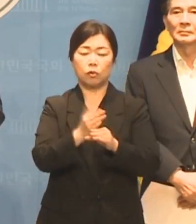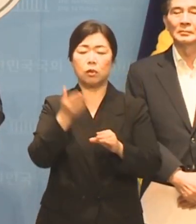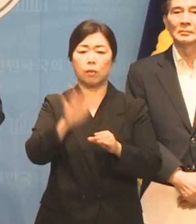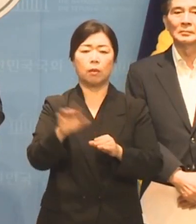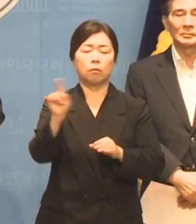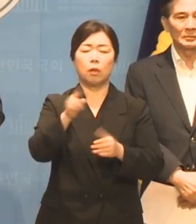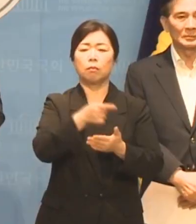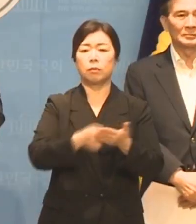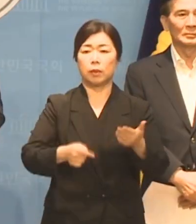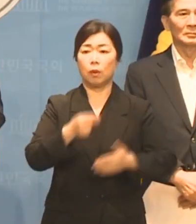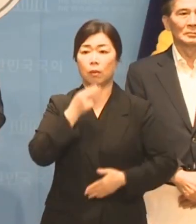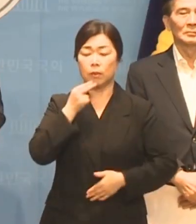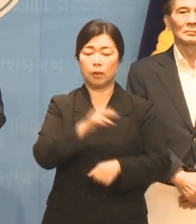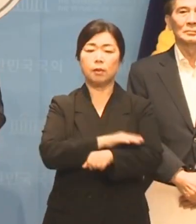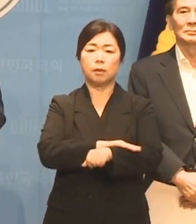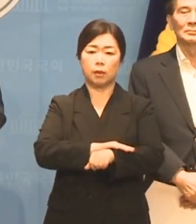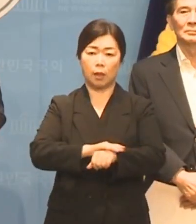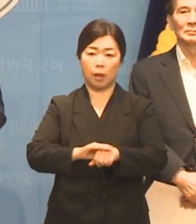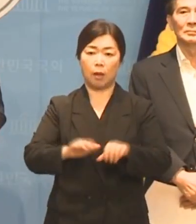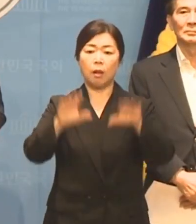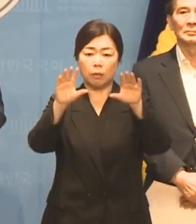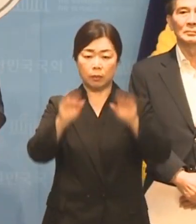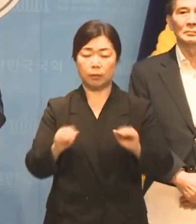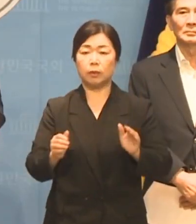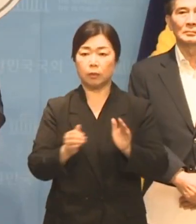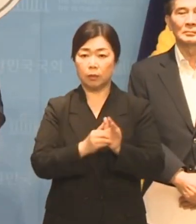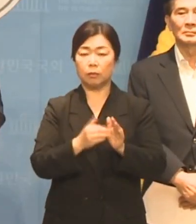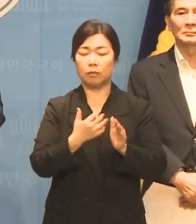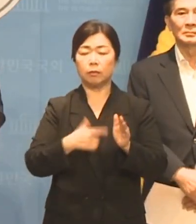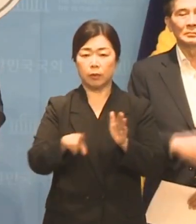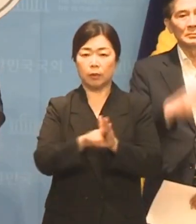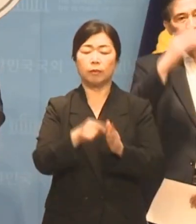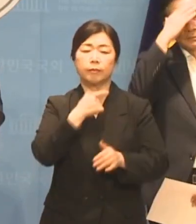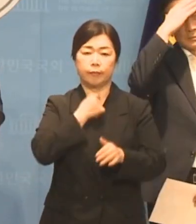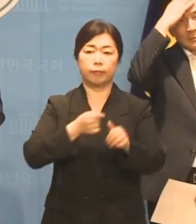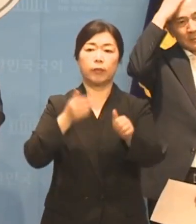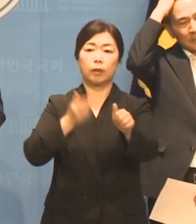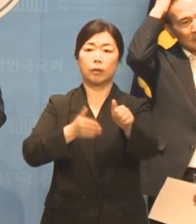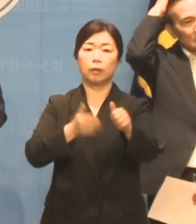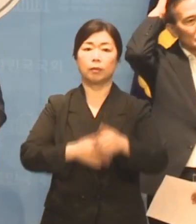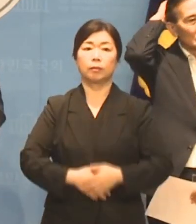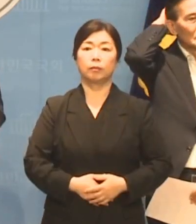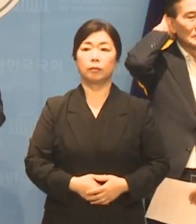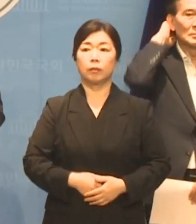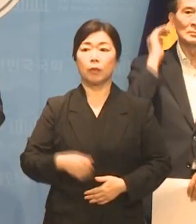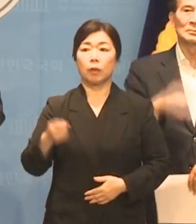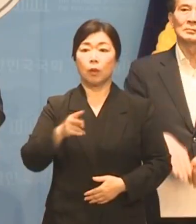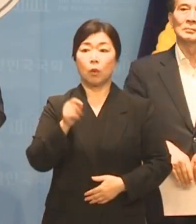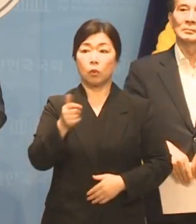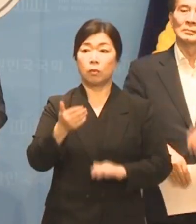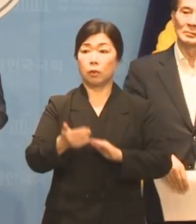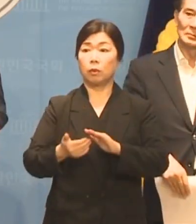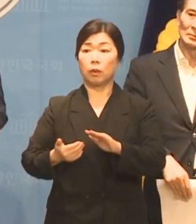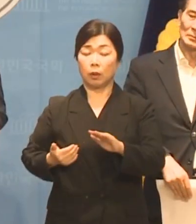없이 잘 진화가 될 수 있도록 바랍니다. 그리고 좀 전에